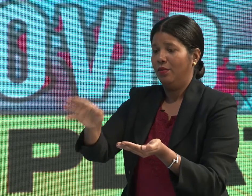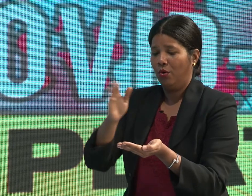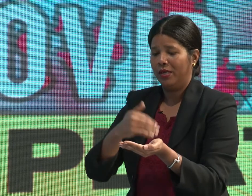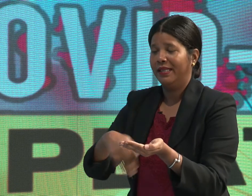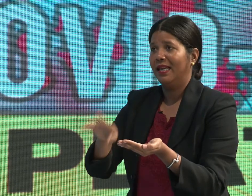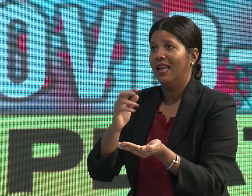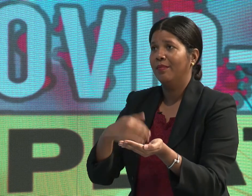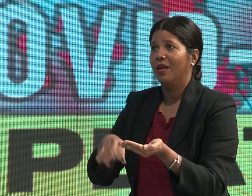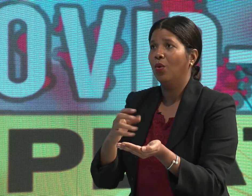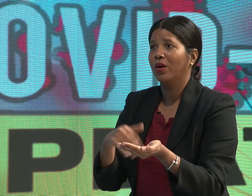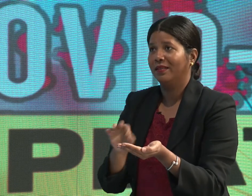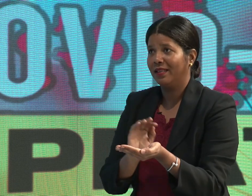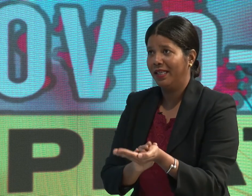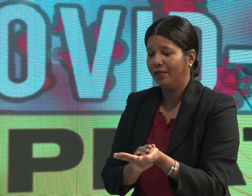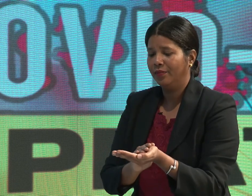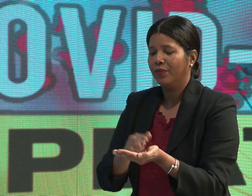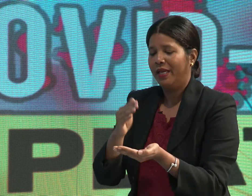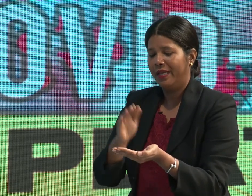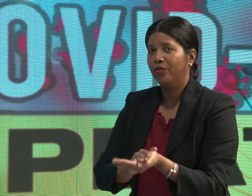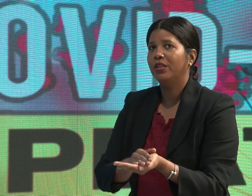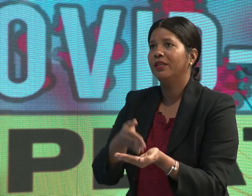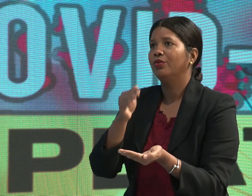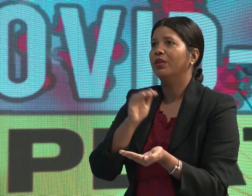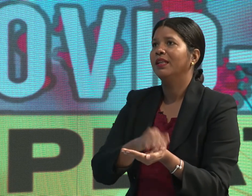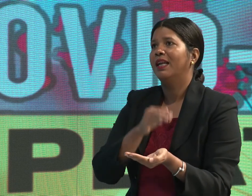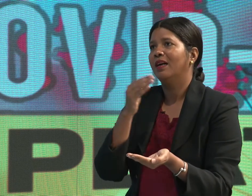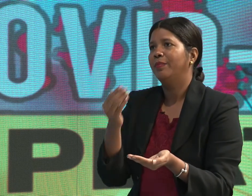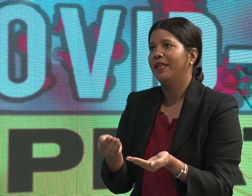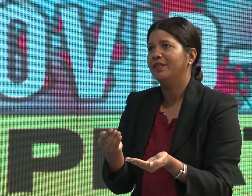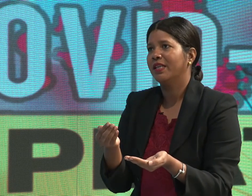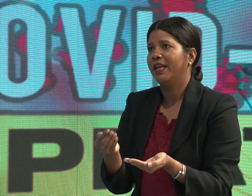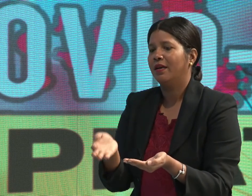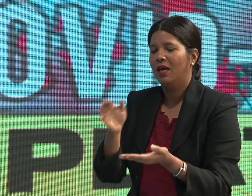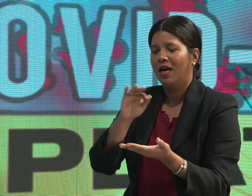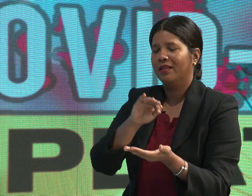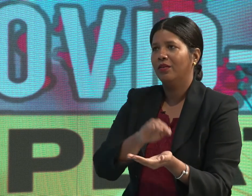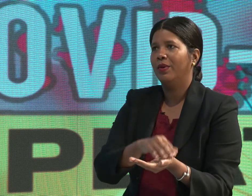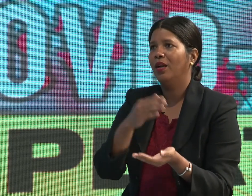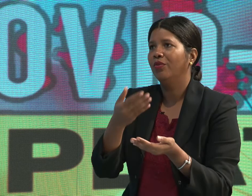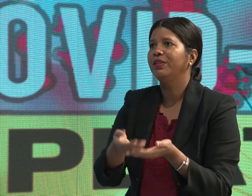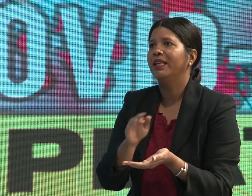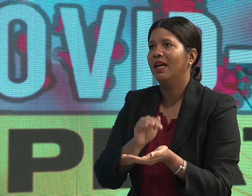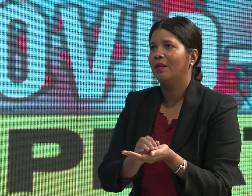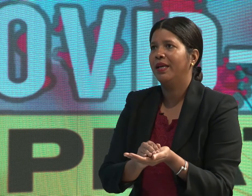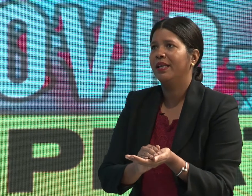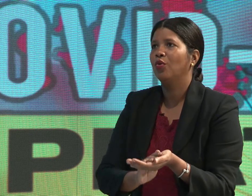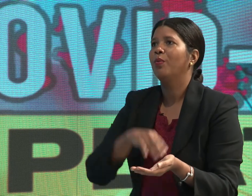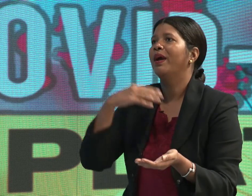zij worden dan allemaal ook gescreend en zullen natuurlijk daarna een belletje krijgen als ze wel